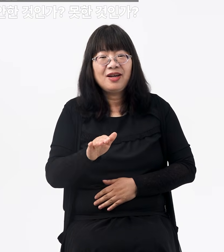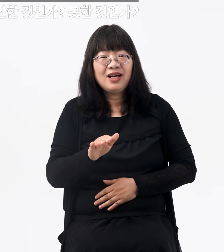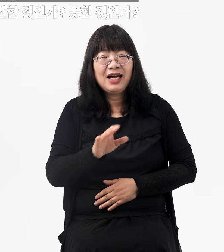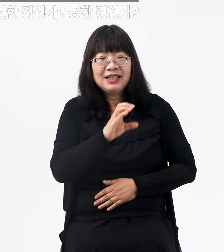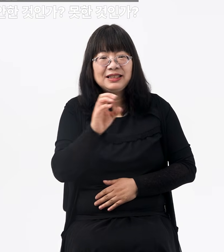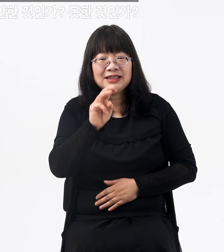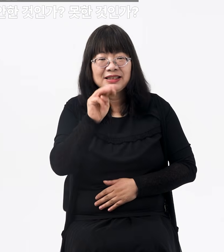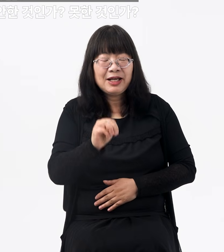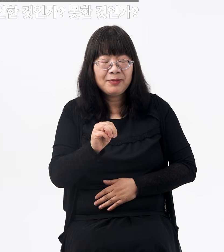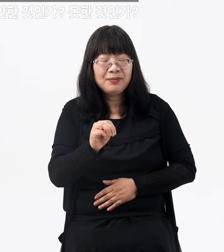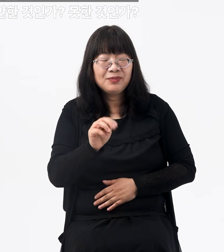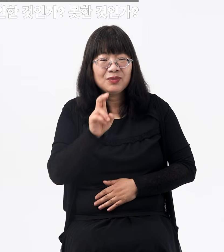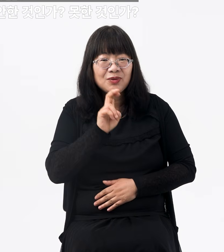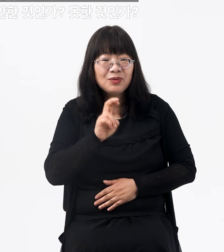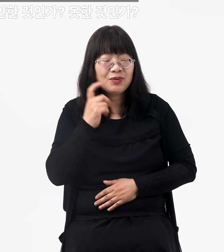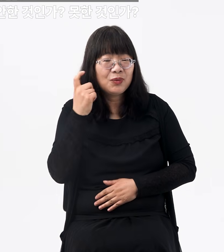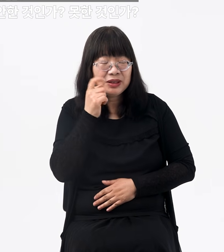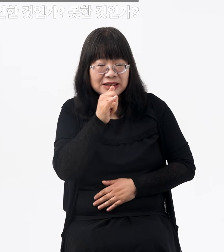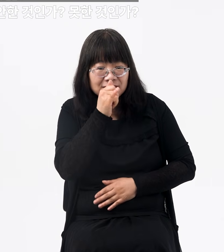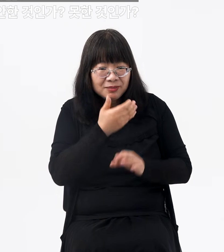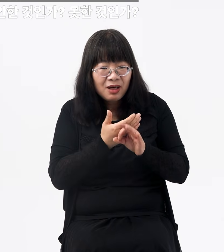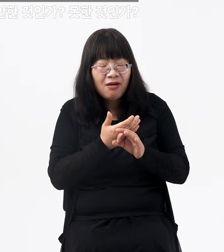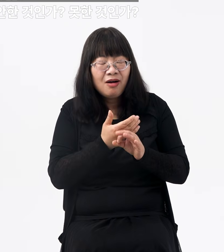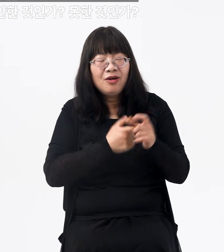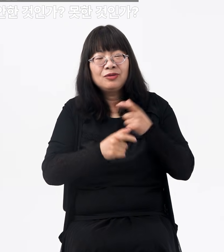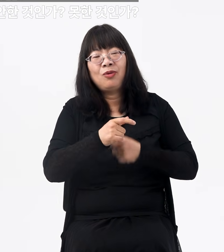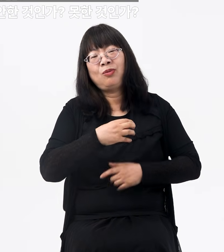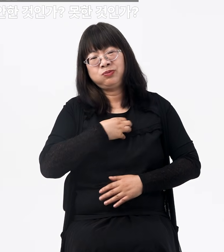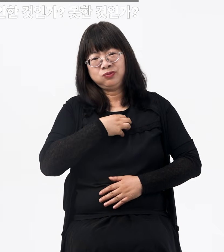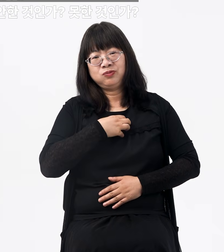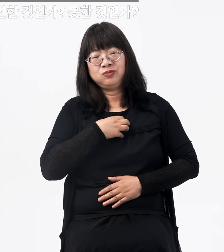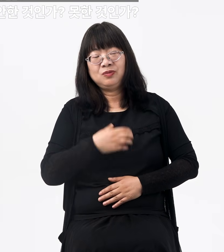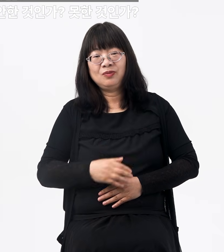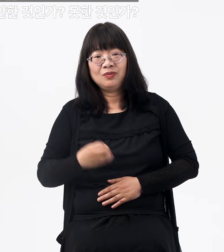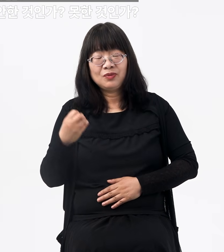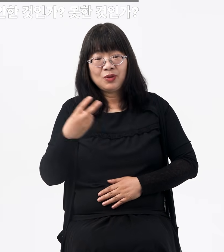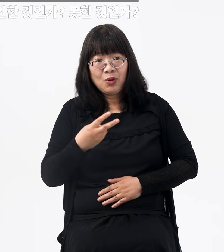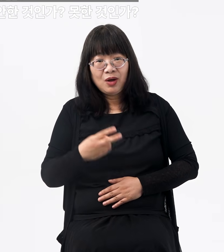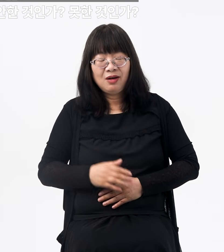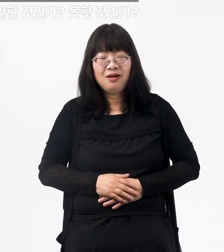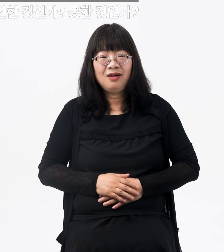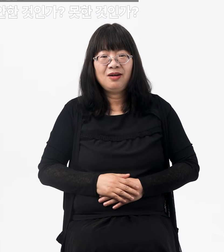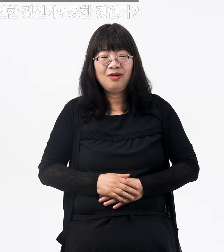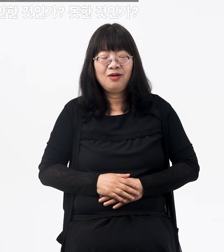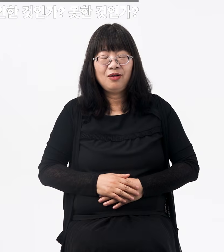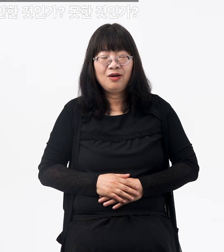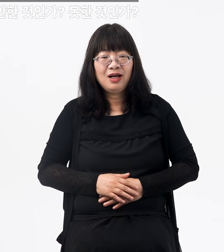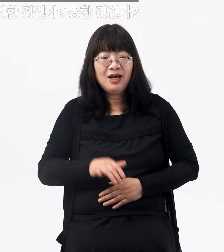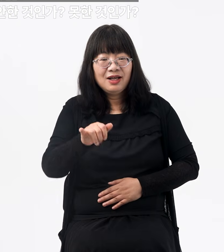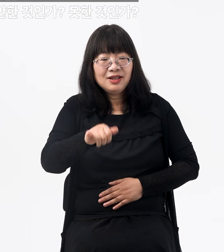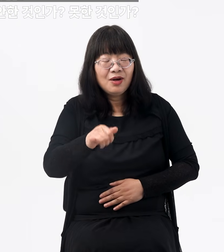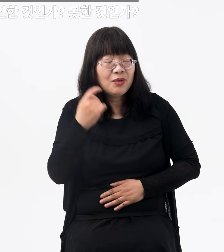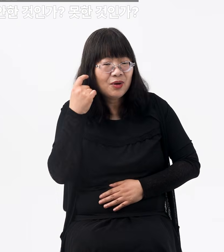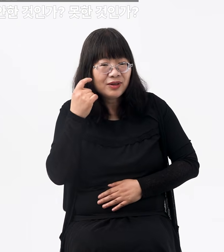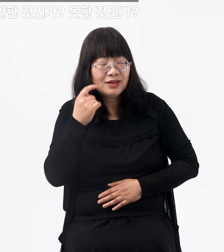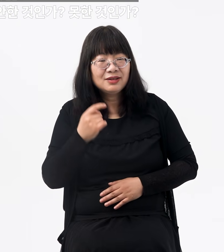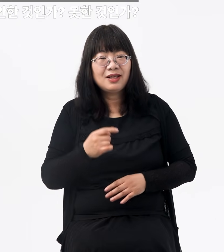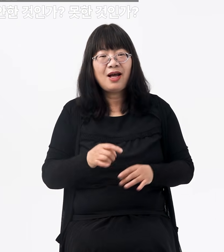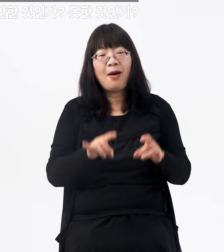더 놀라운 얘기를 들었어요. 컬러링 소리에 마하바냐 이런 소리 나오면